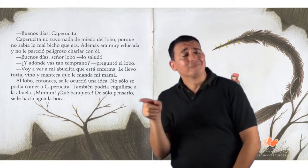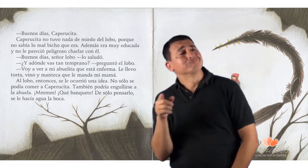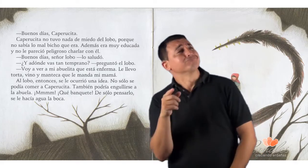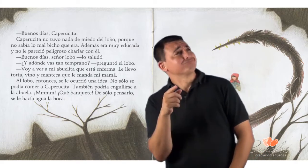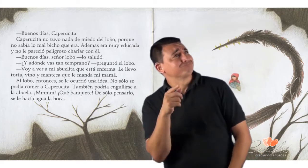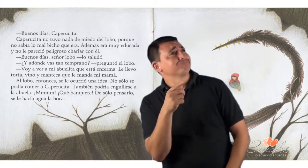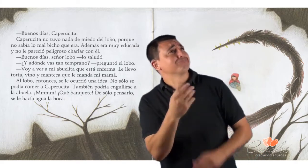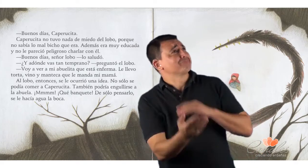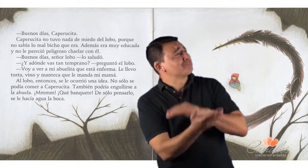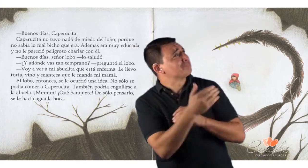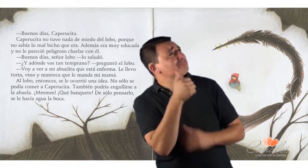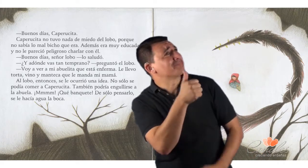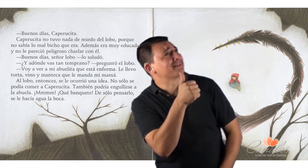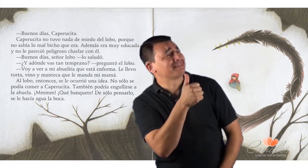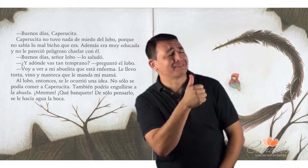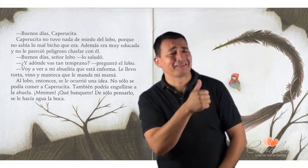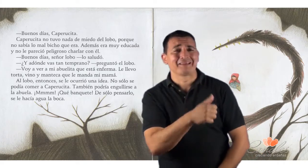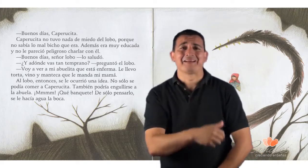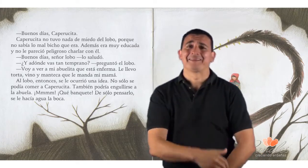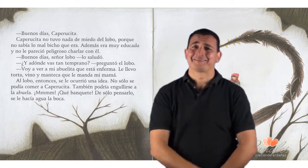días, señor lobo, lo saludó.